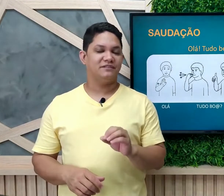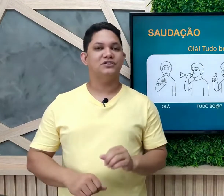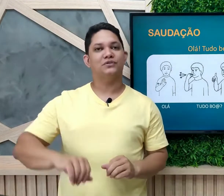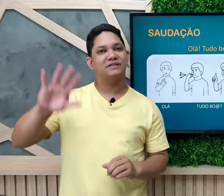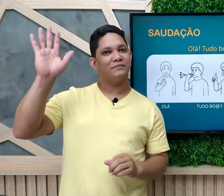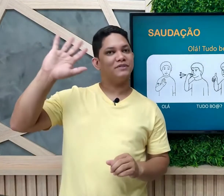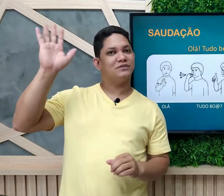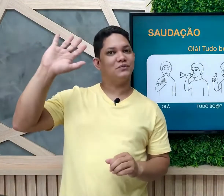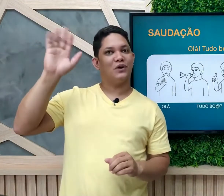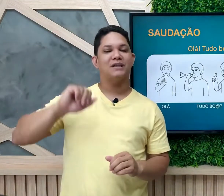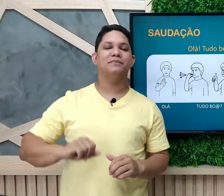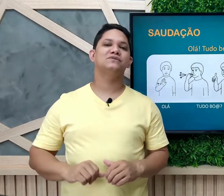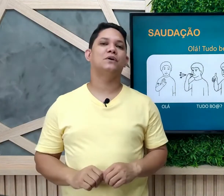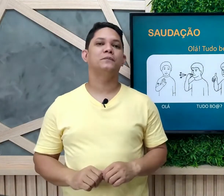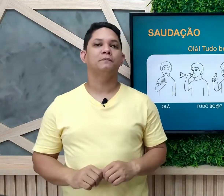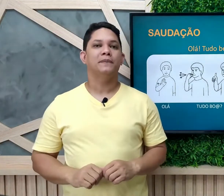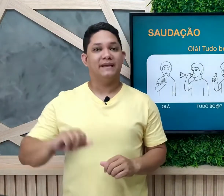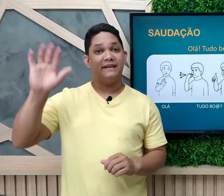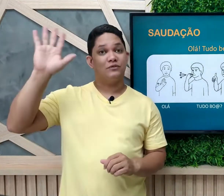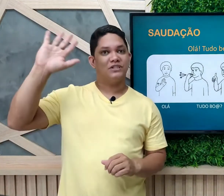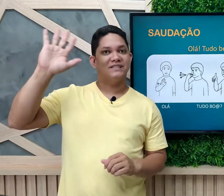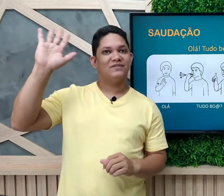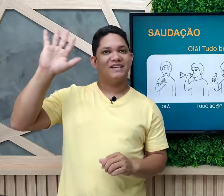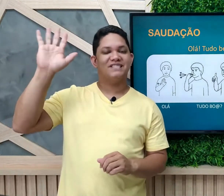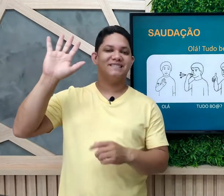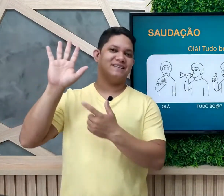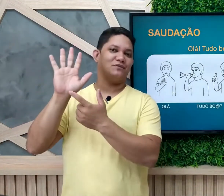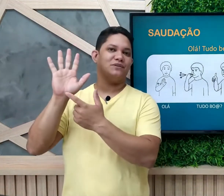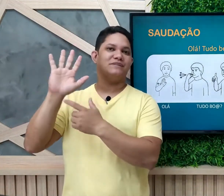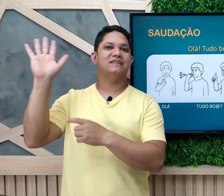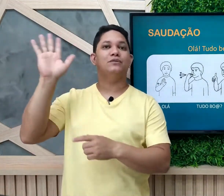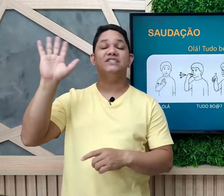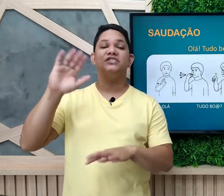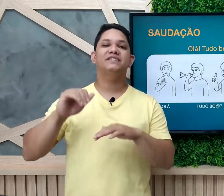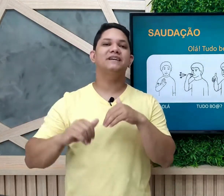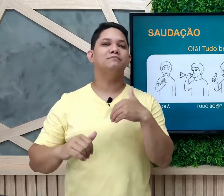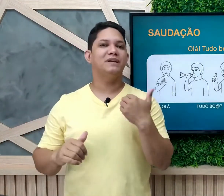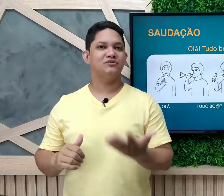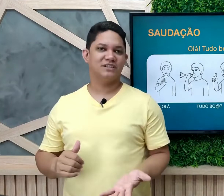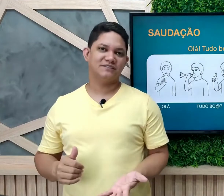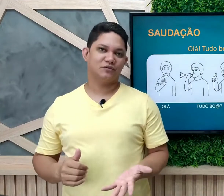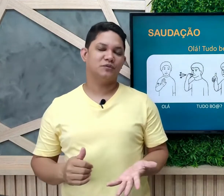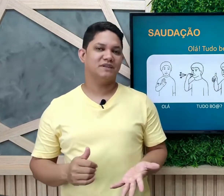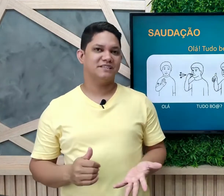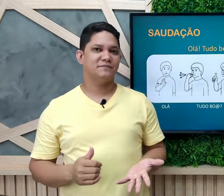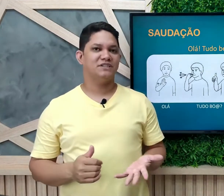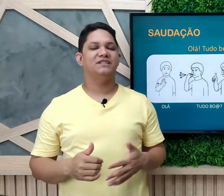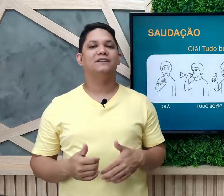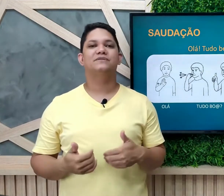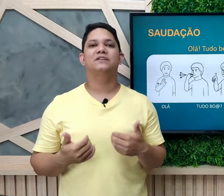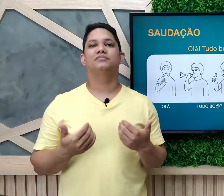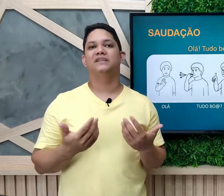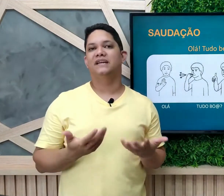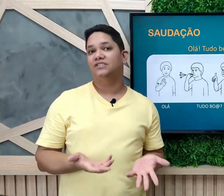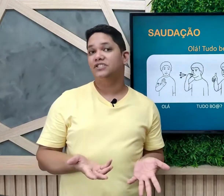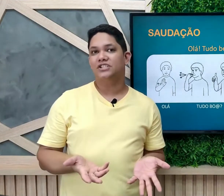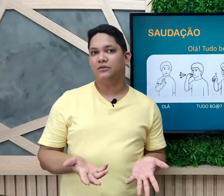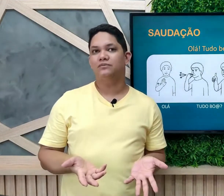visto que eu sempre digo olá pessoal, e eu utilizo este sinal, que é o sinal que a gente também utiliza como uma despedida, que é o sinal para a ideia de tchau,